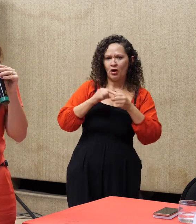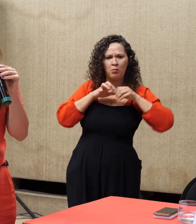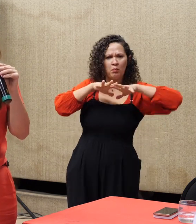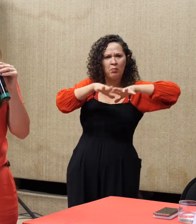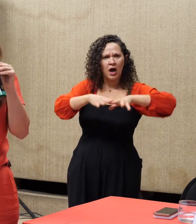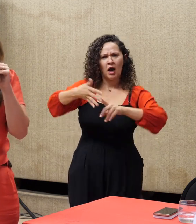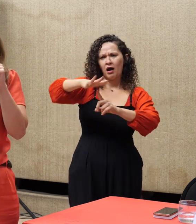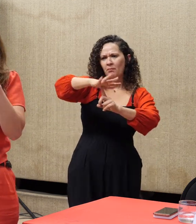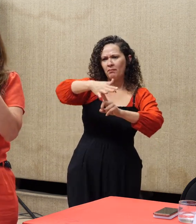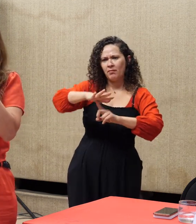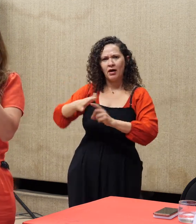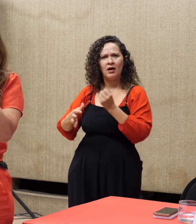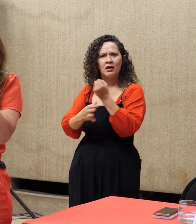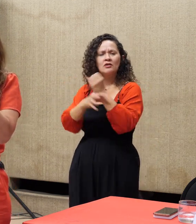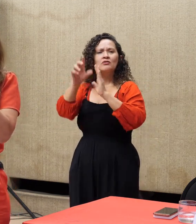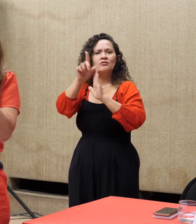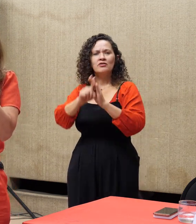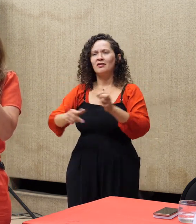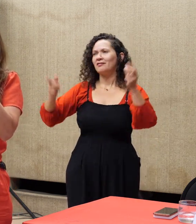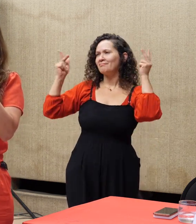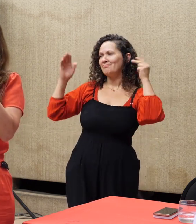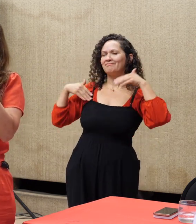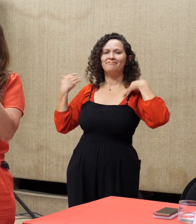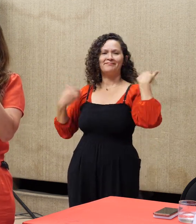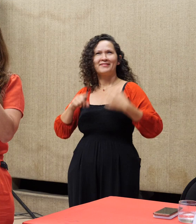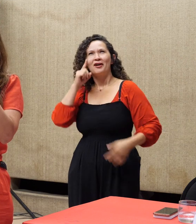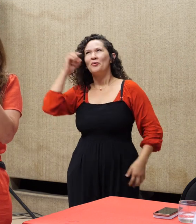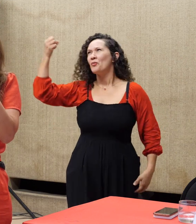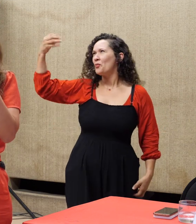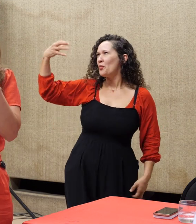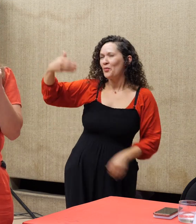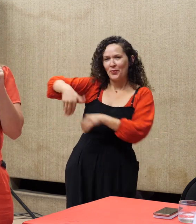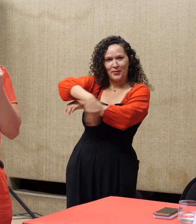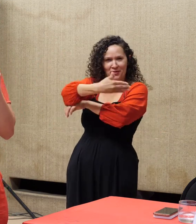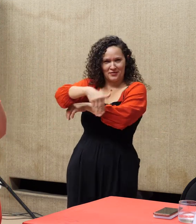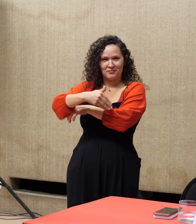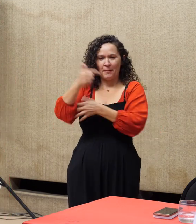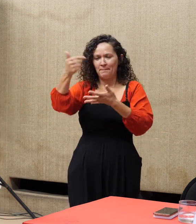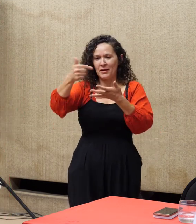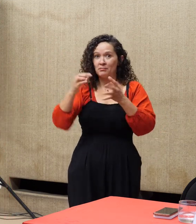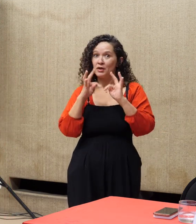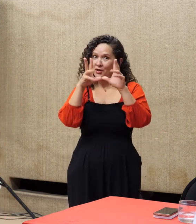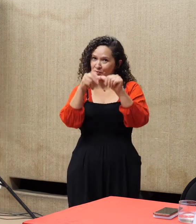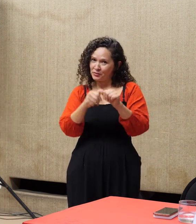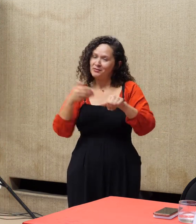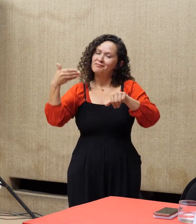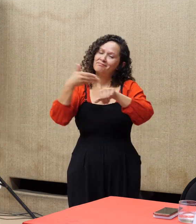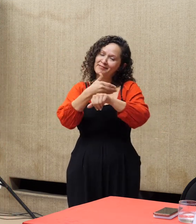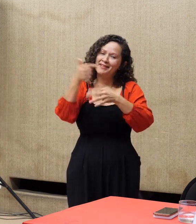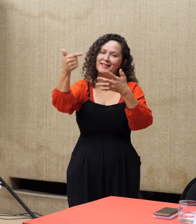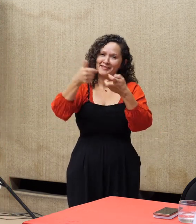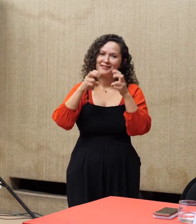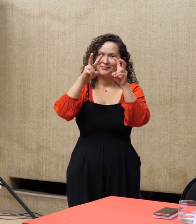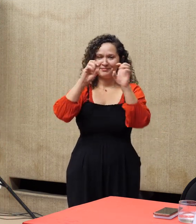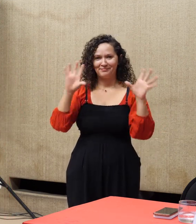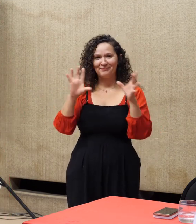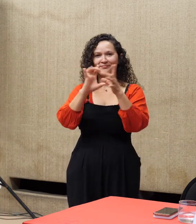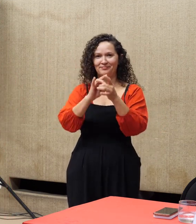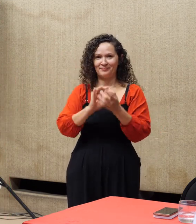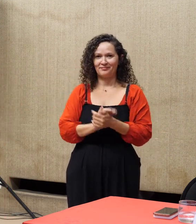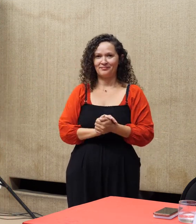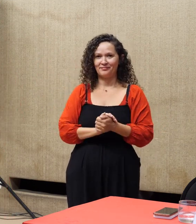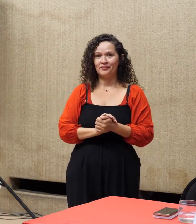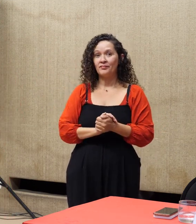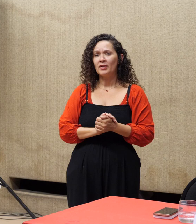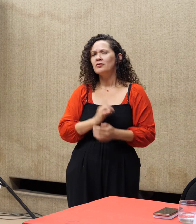as praças, em que você garante direito a lazer, em que você pensa em iluminação pública. Isso tudo compõe essas questões.